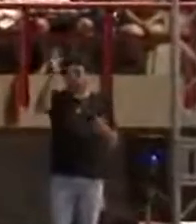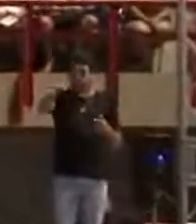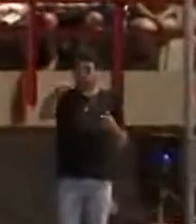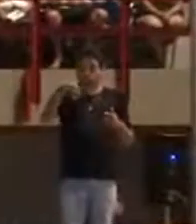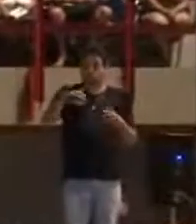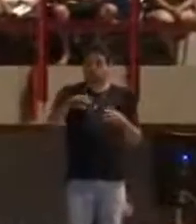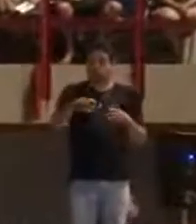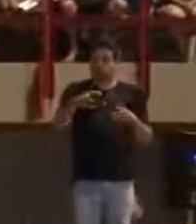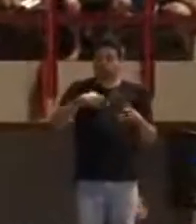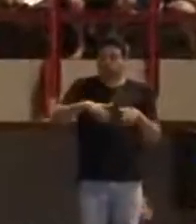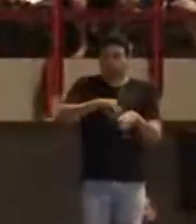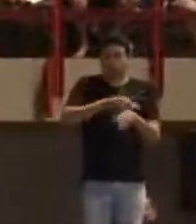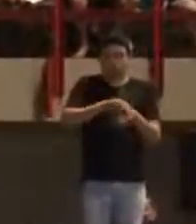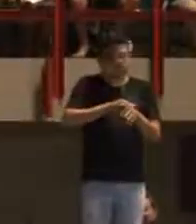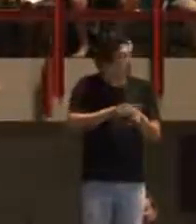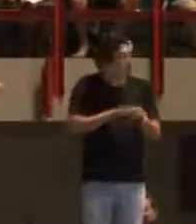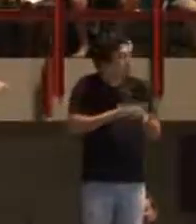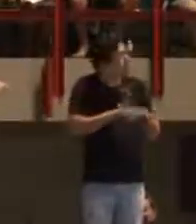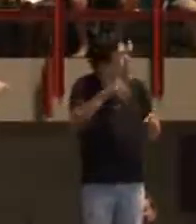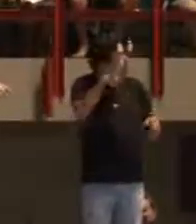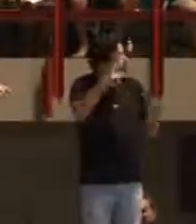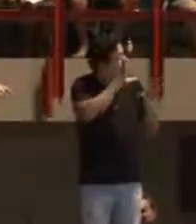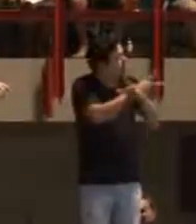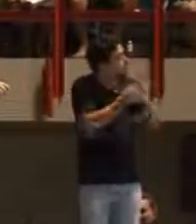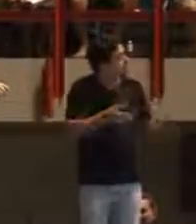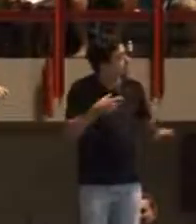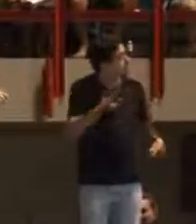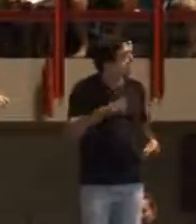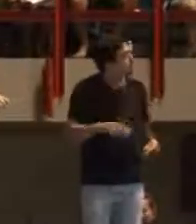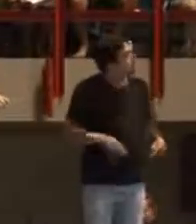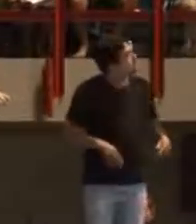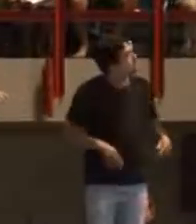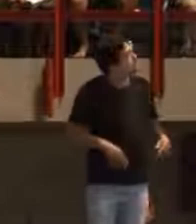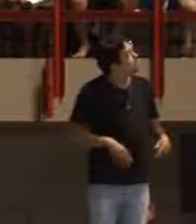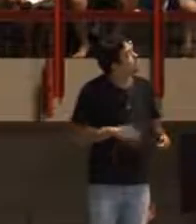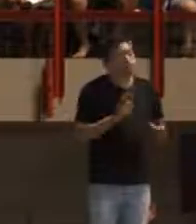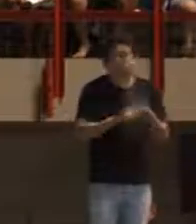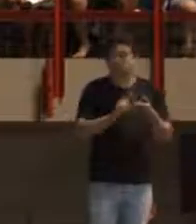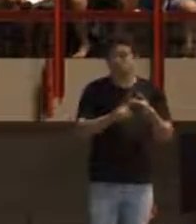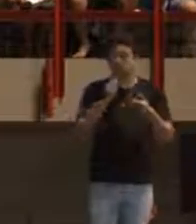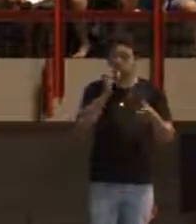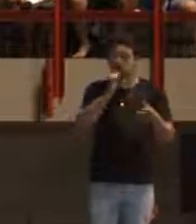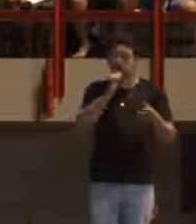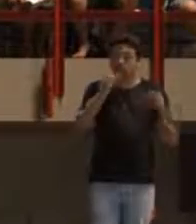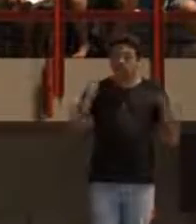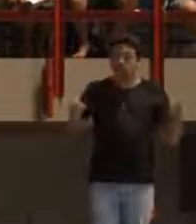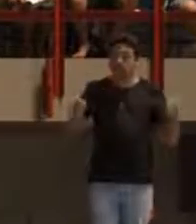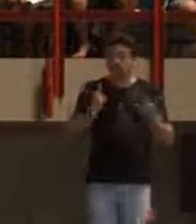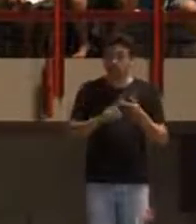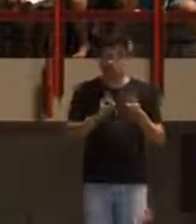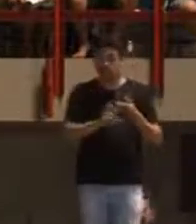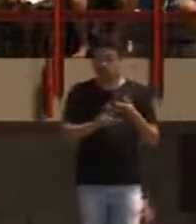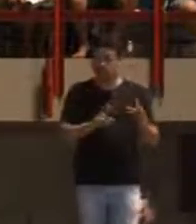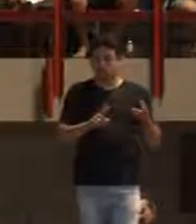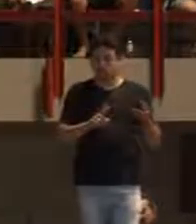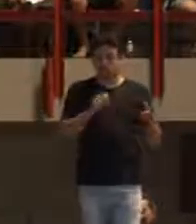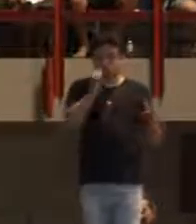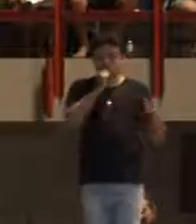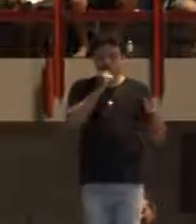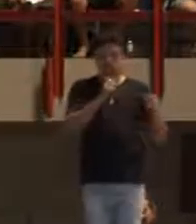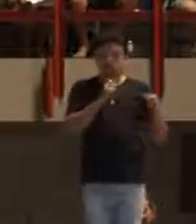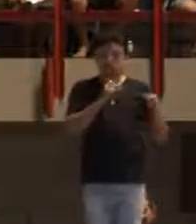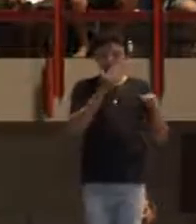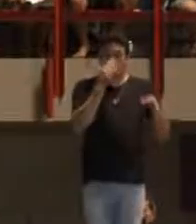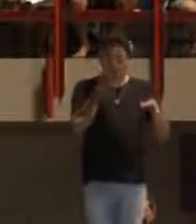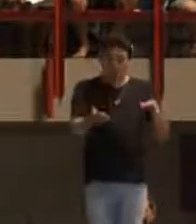lavar. Ah, não vou lavar não, então você é um animal, né? E aqui as cristas na vagina. Essa mulher ainda consegue perceber que na entrada da